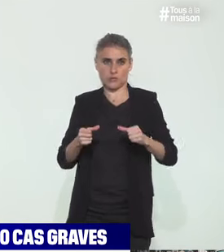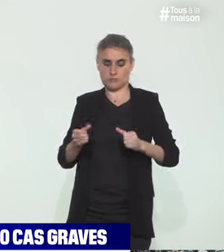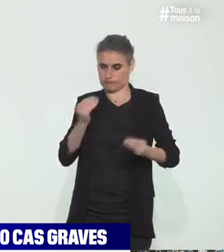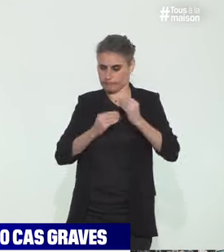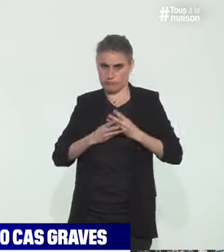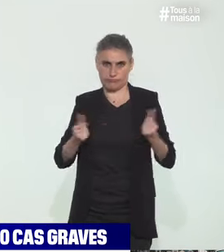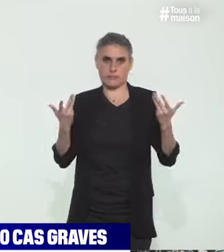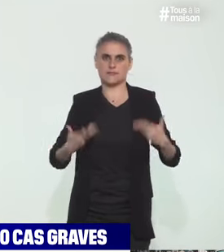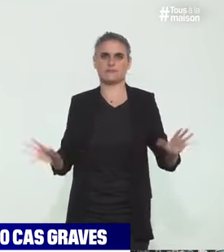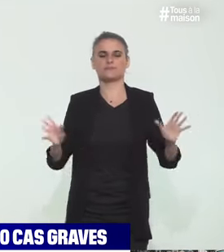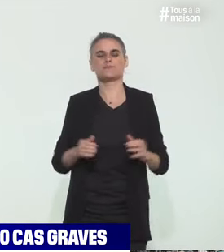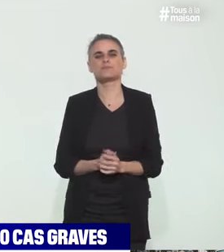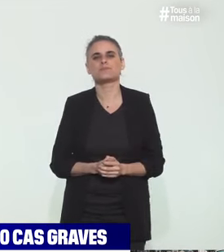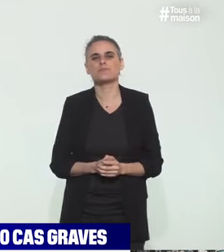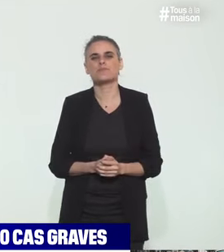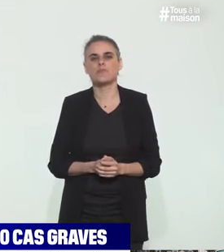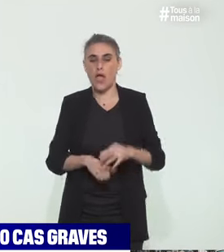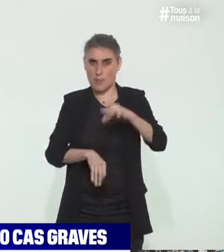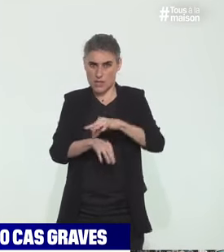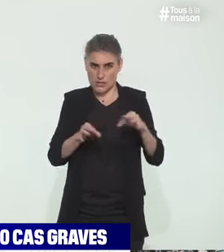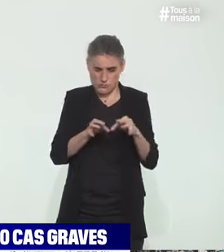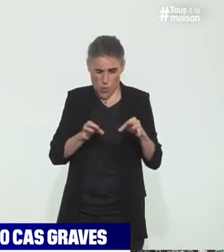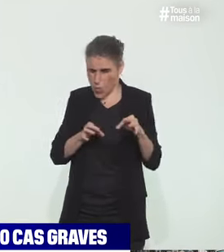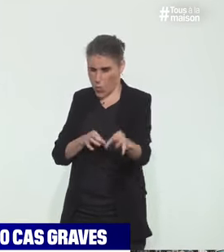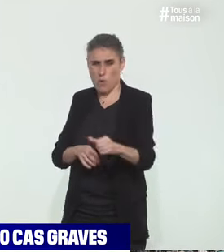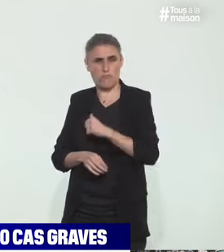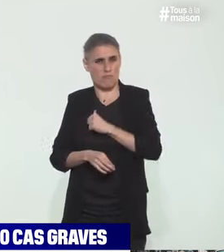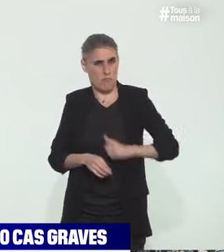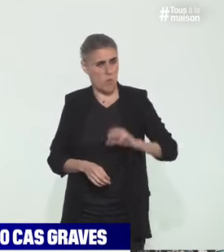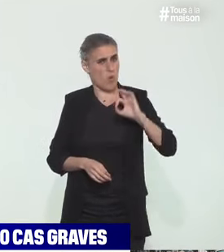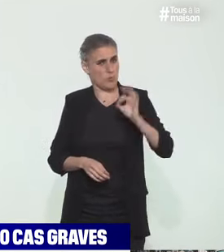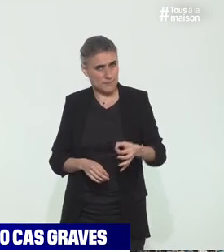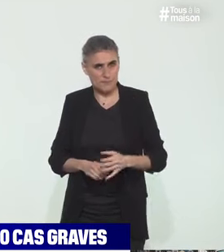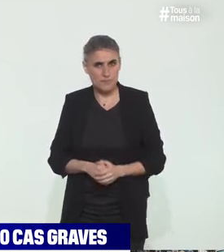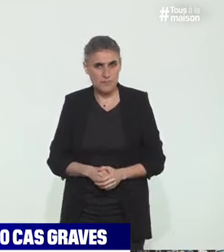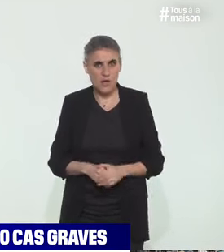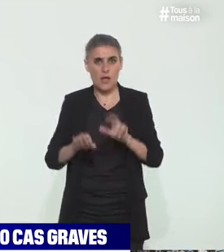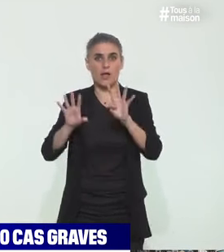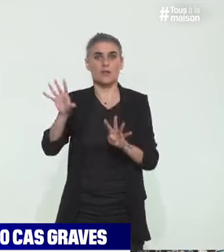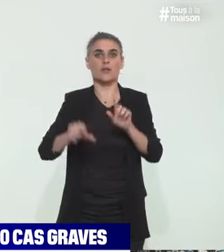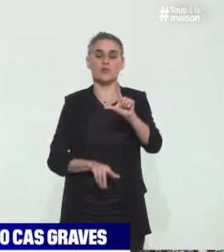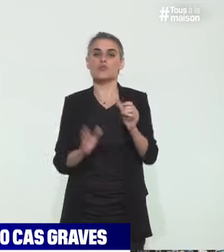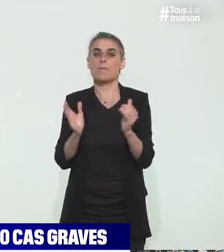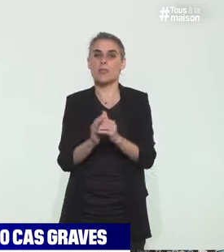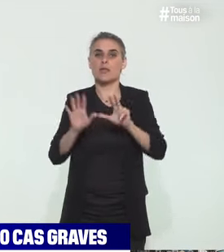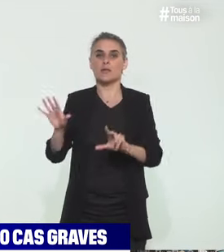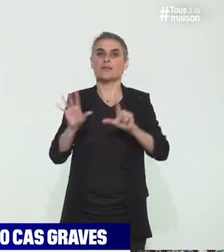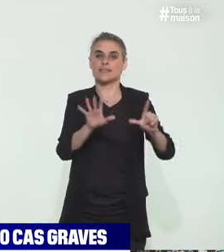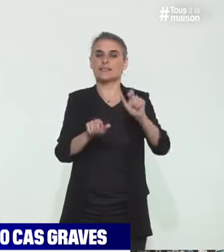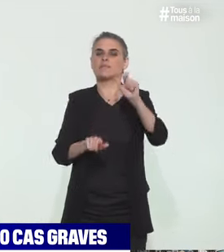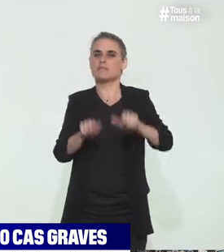à la maison. Cette épidémie est massive, cette épidémie est sévère. 92 087